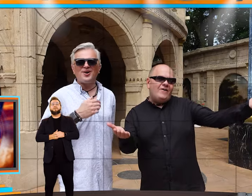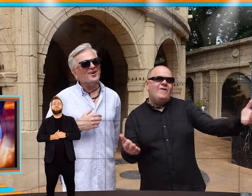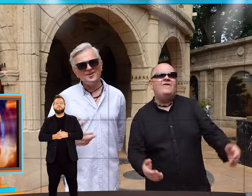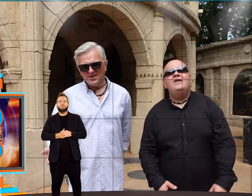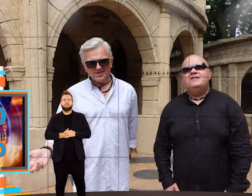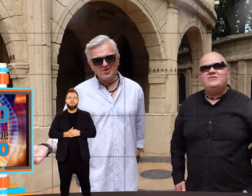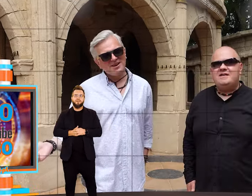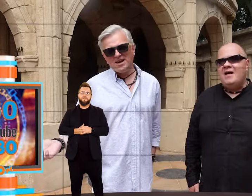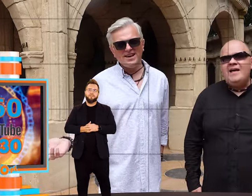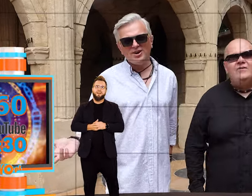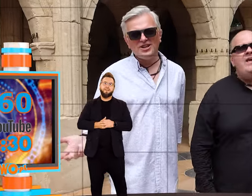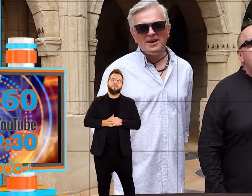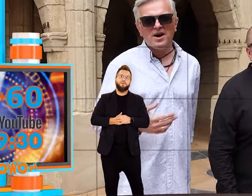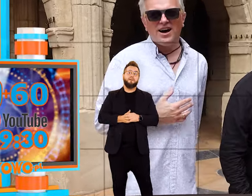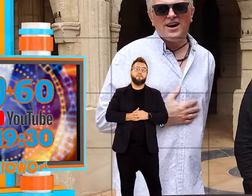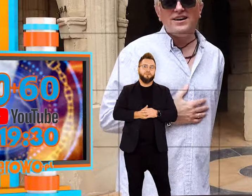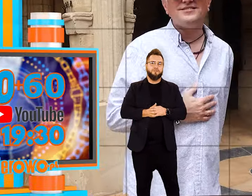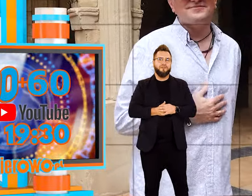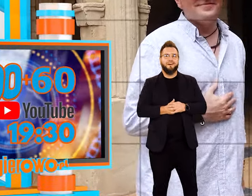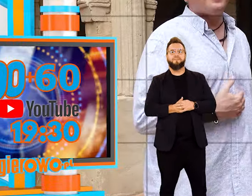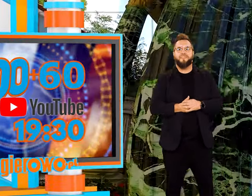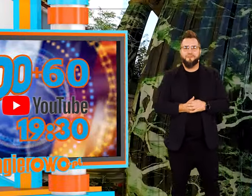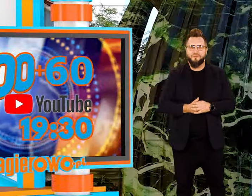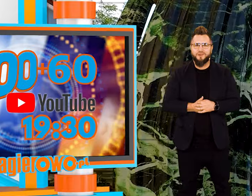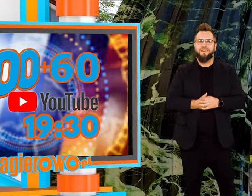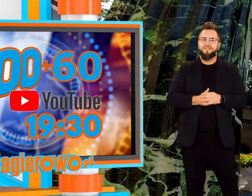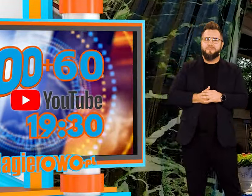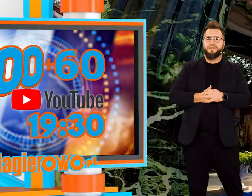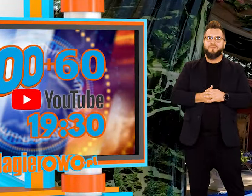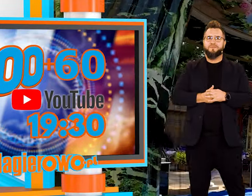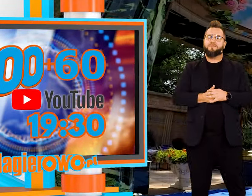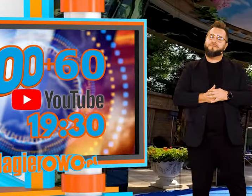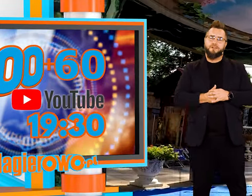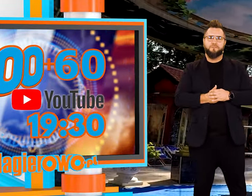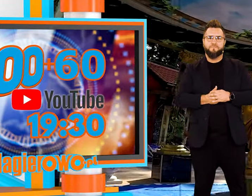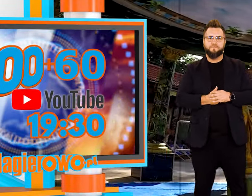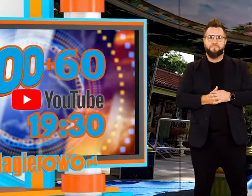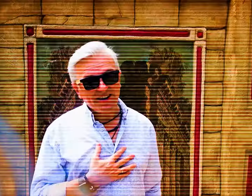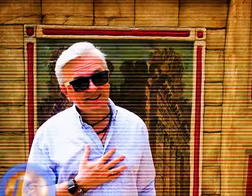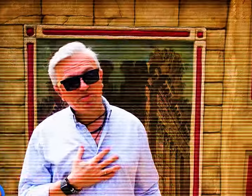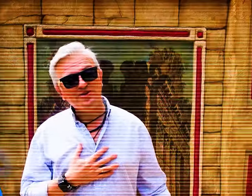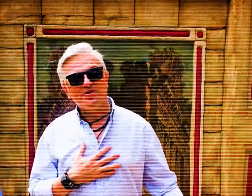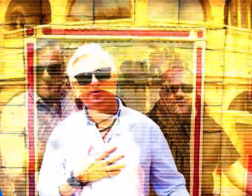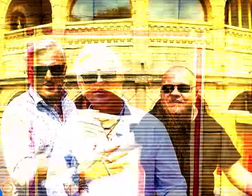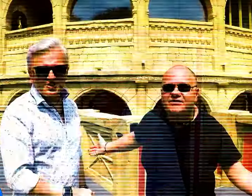Byćcie z nami w najbliższą niedzielę na szlagierowo.pl, oczywiście Kai na YouTubie, Sebastian Jerzwa. Czekam.